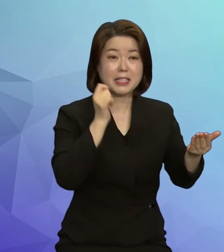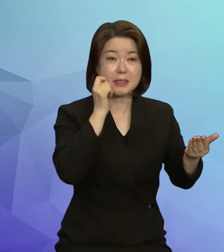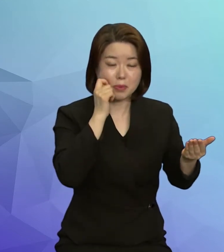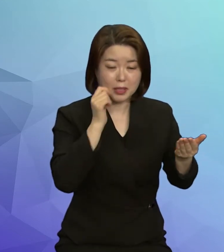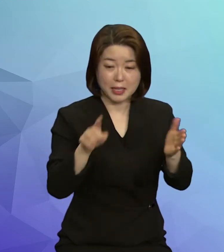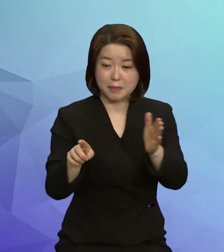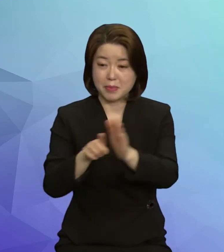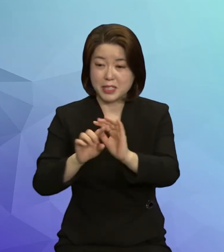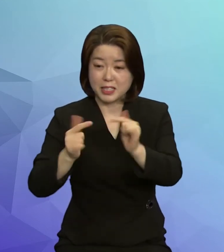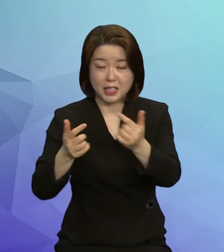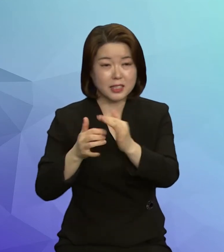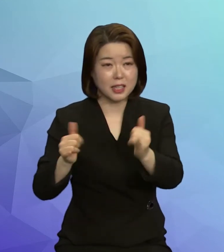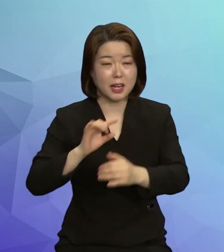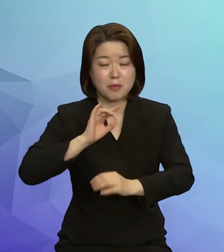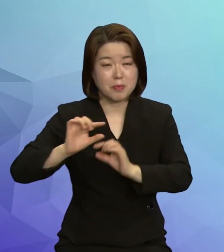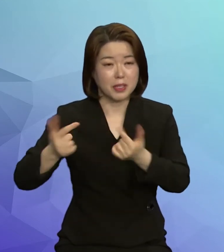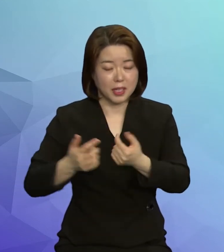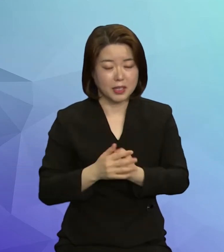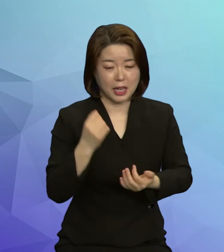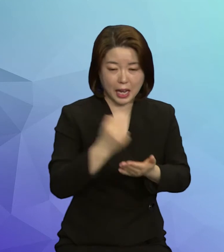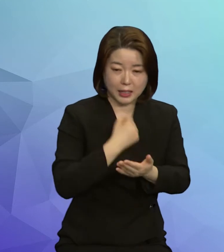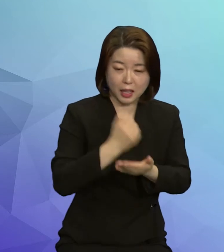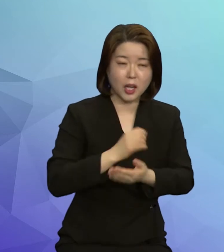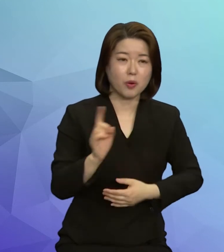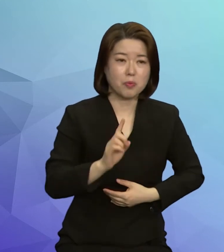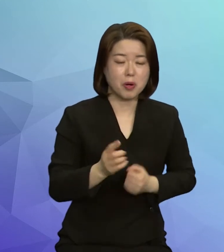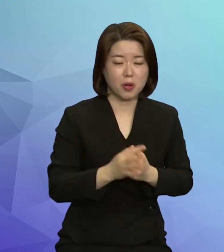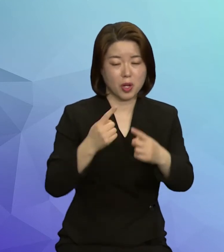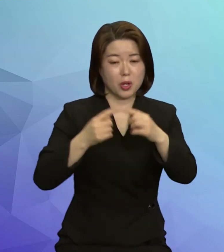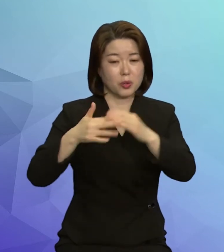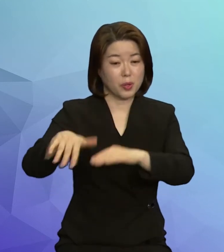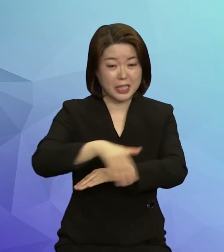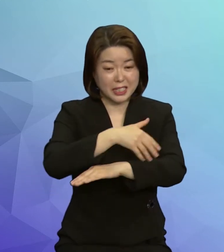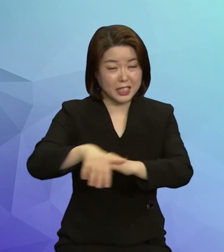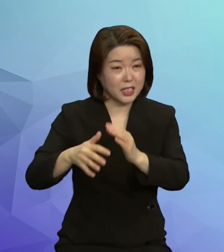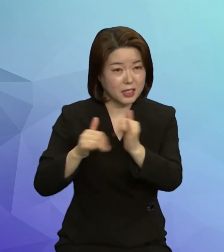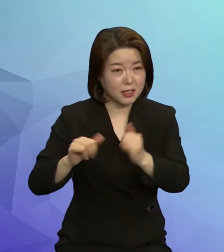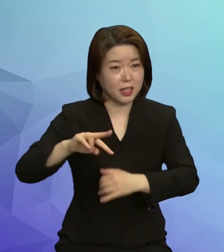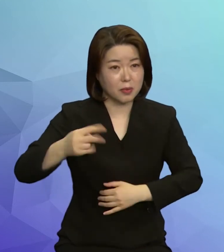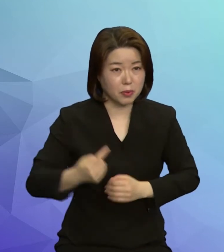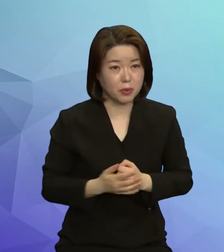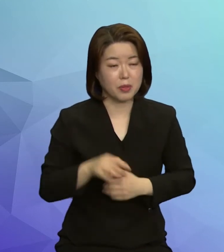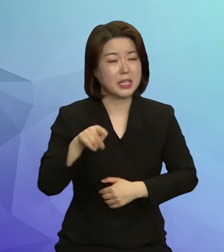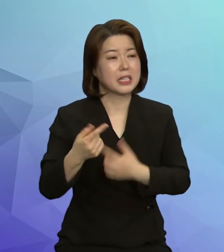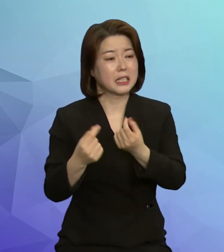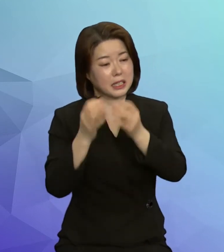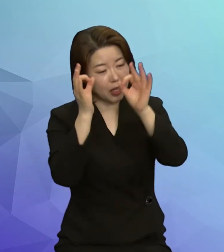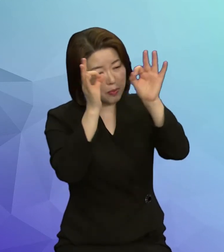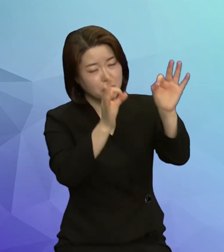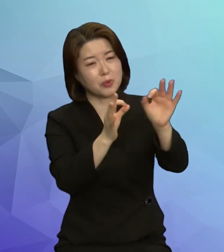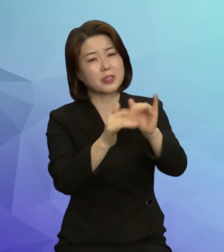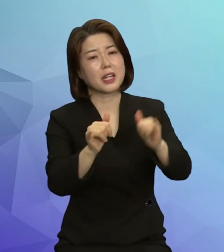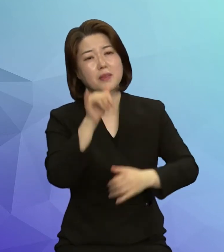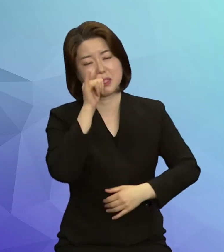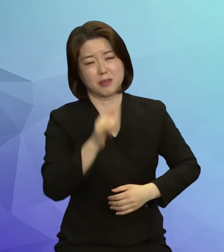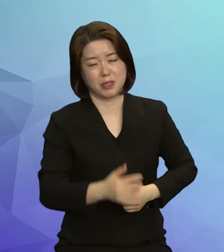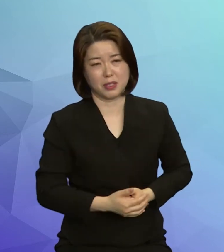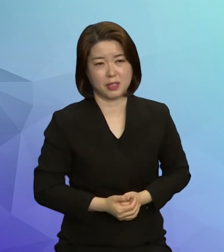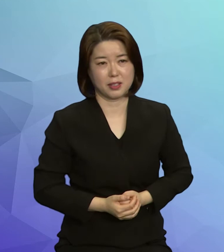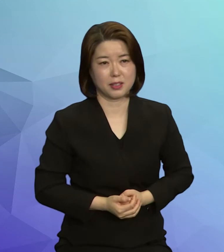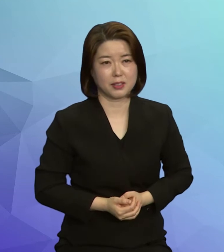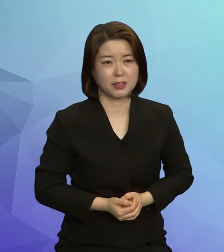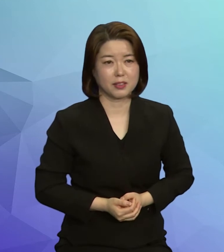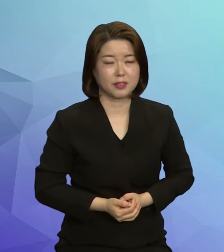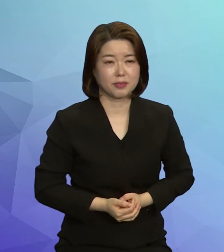구원받지 못한 불신자만 아니고 안타까운 것은 교회 다니는 사람들도 그렇게 보는 사람이